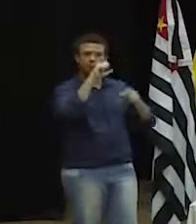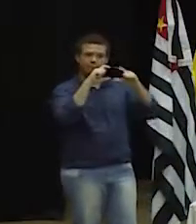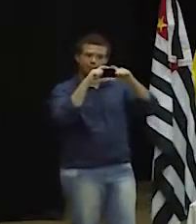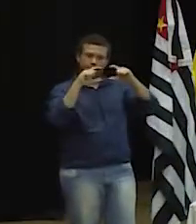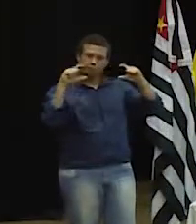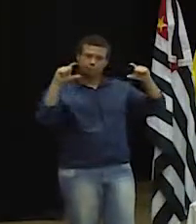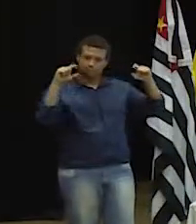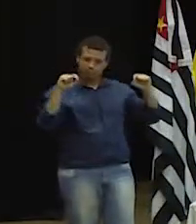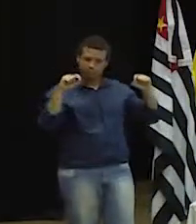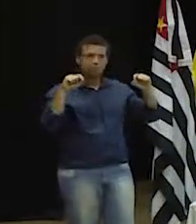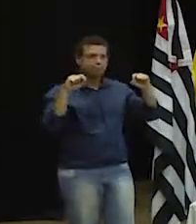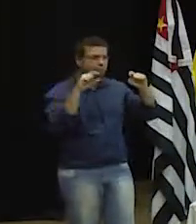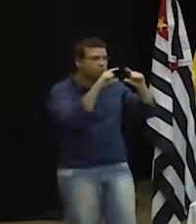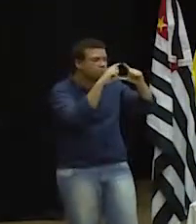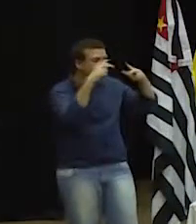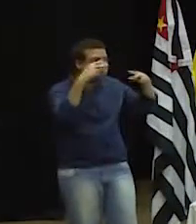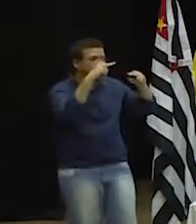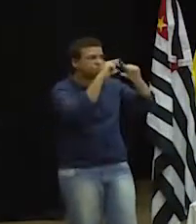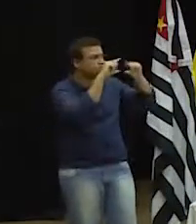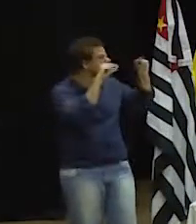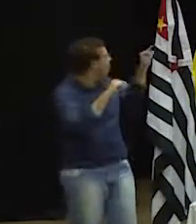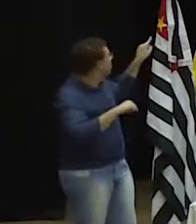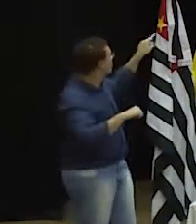E teve um outro trecho que eu destaquei aqui,